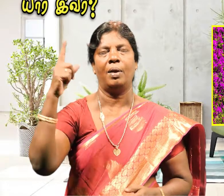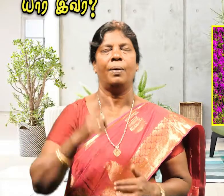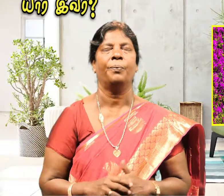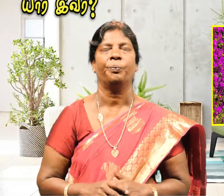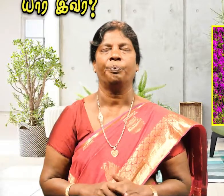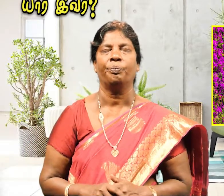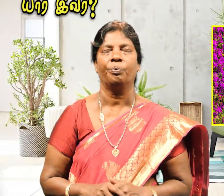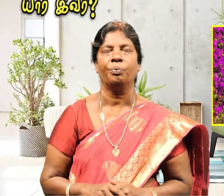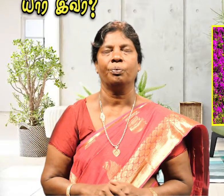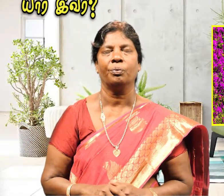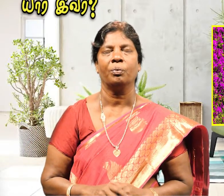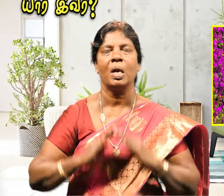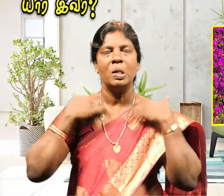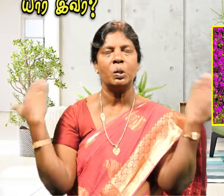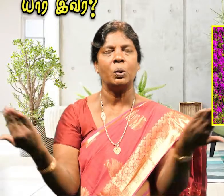ஆண்டவரே,